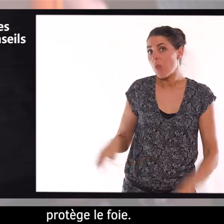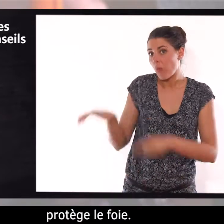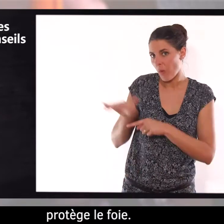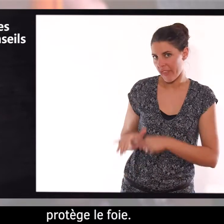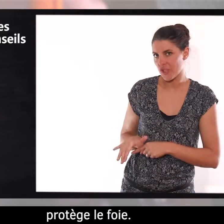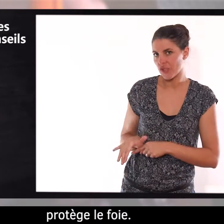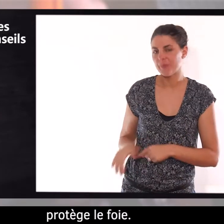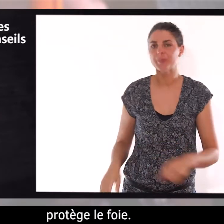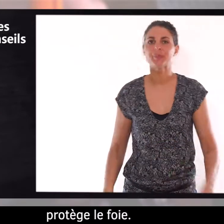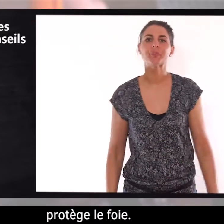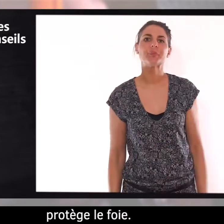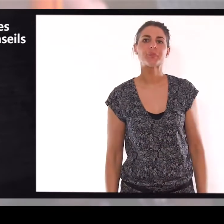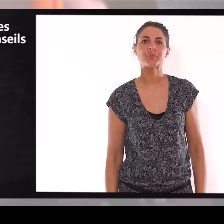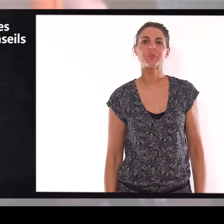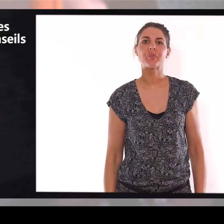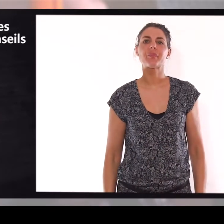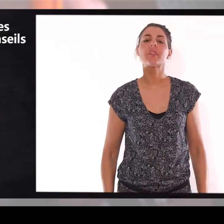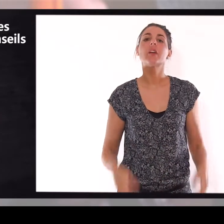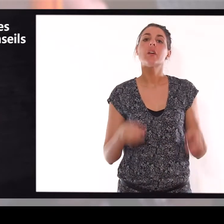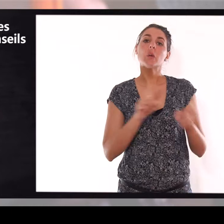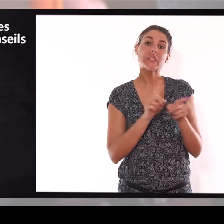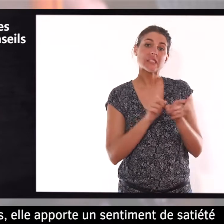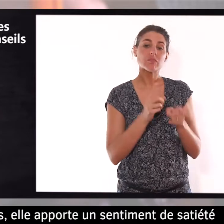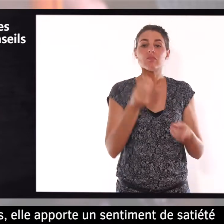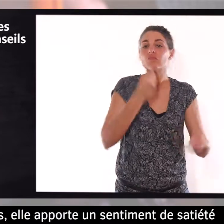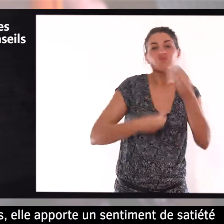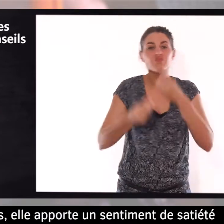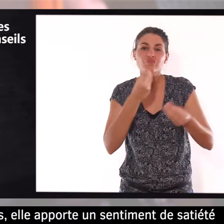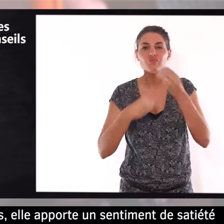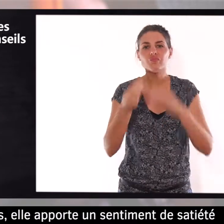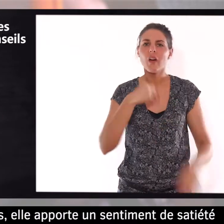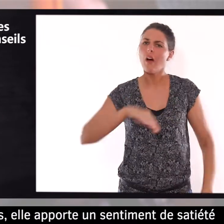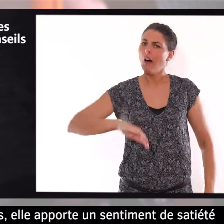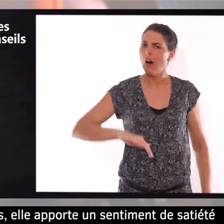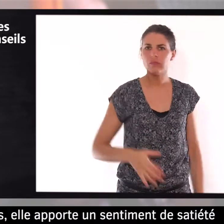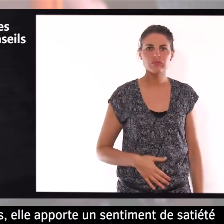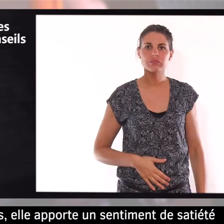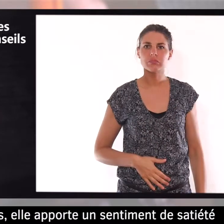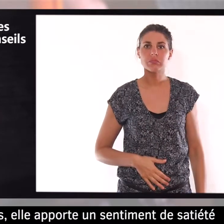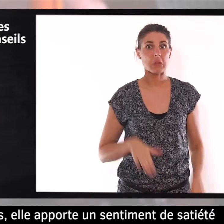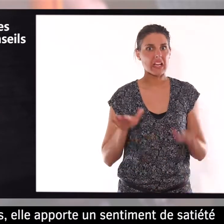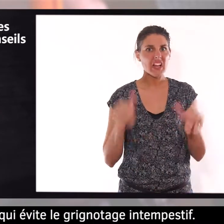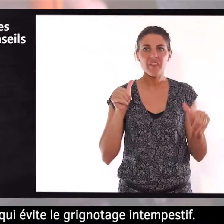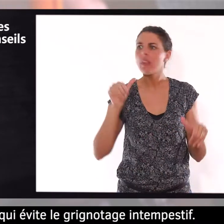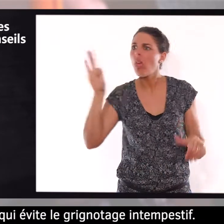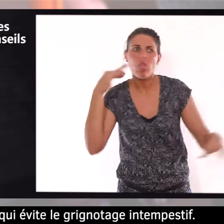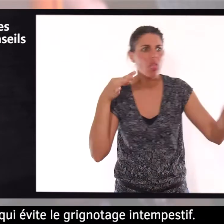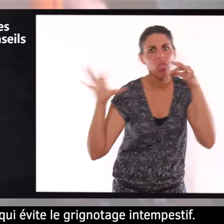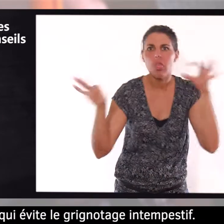protège le foie de plus elle apporte un sentiment de satiété ce qui évite le grignotage